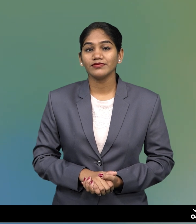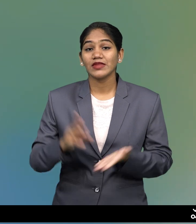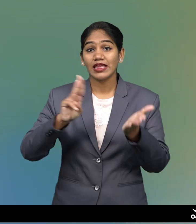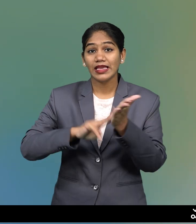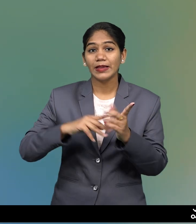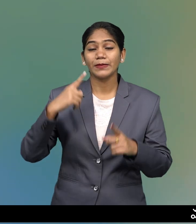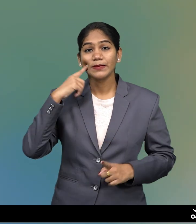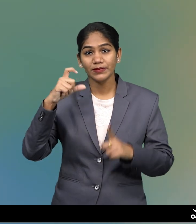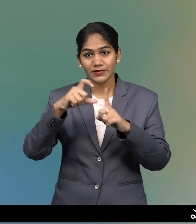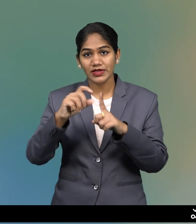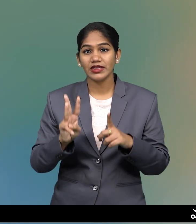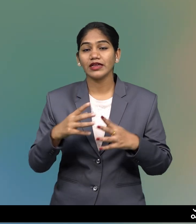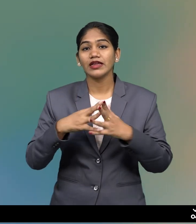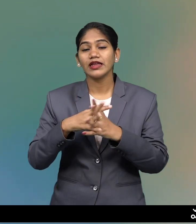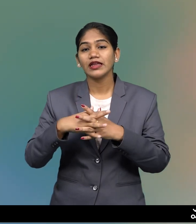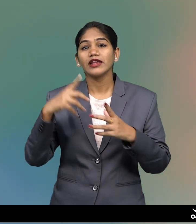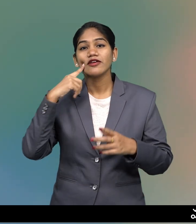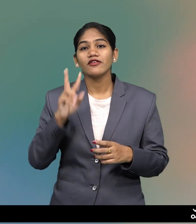మధ్య భార్యలు.